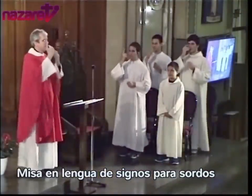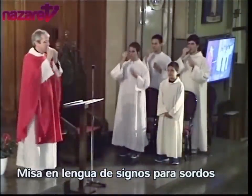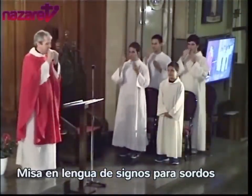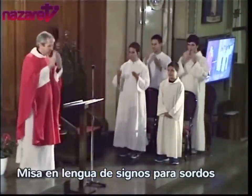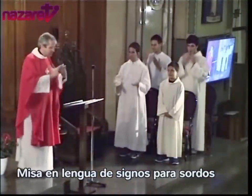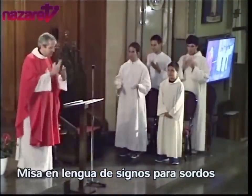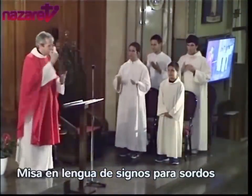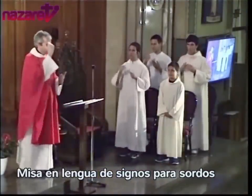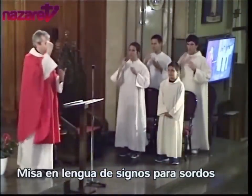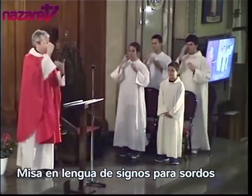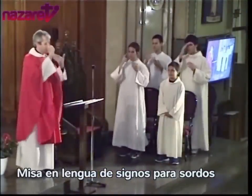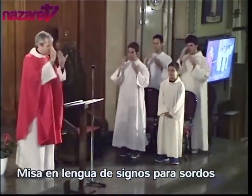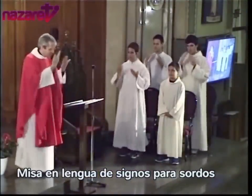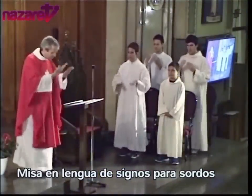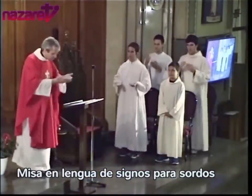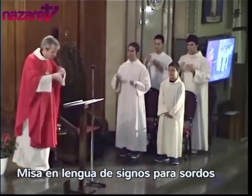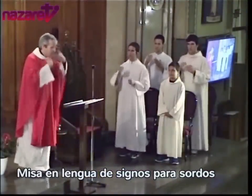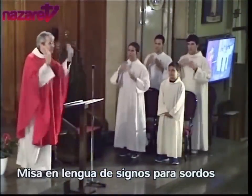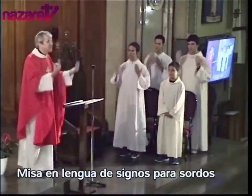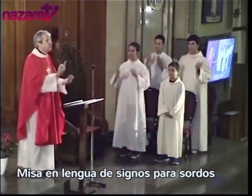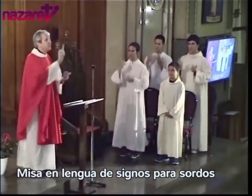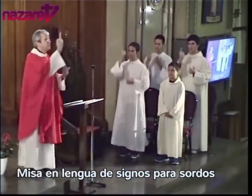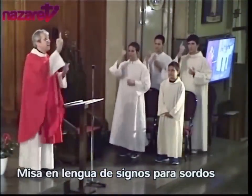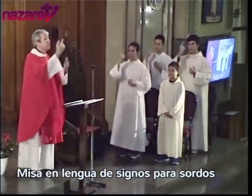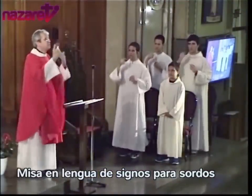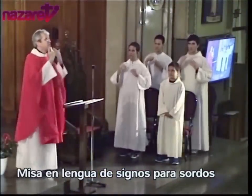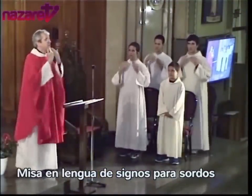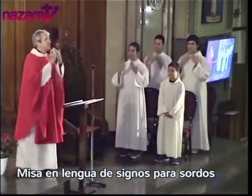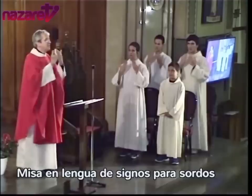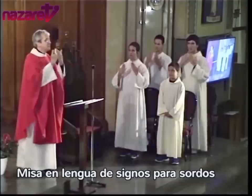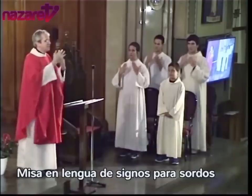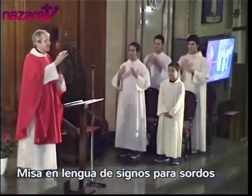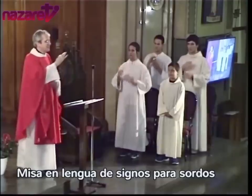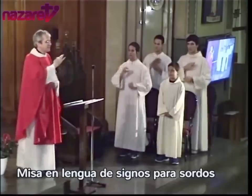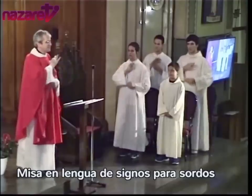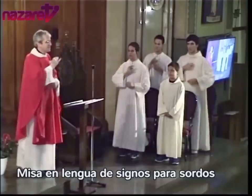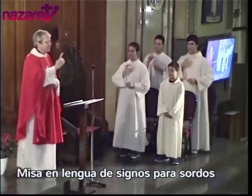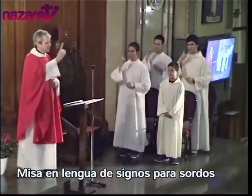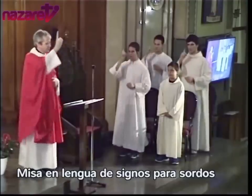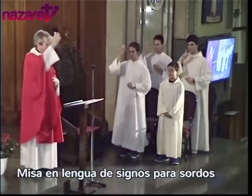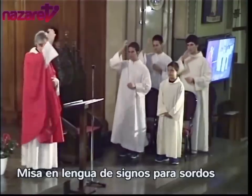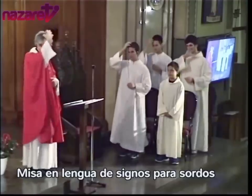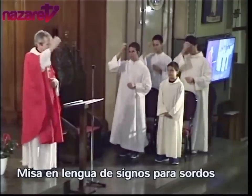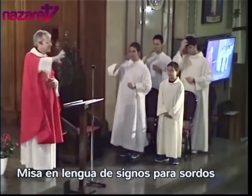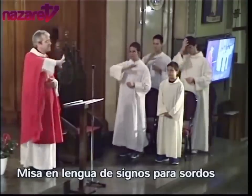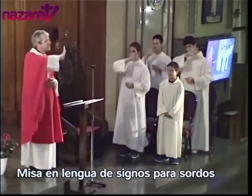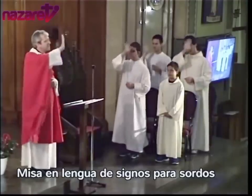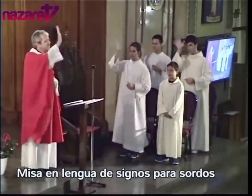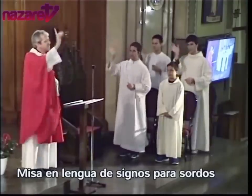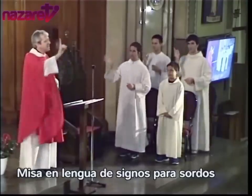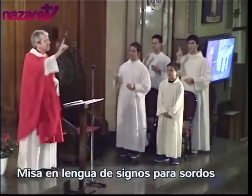te bendecimos, te adoramos, te glorificamos. Te damos gracias, Señor Dios